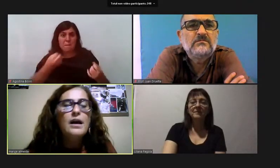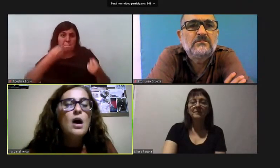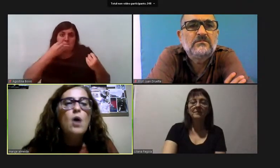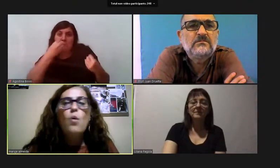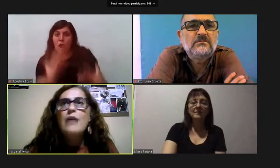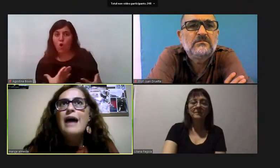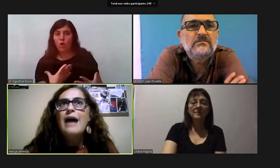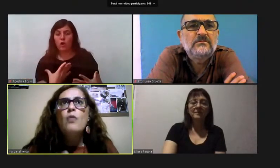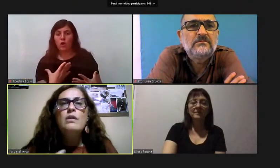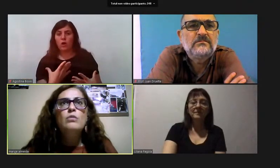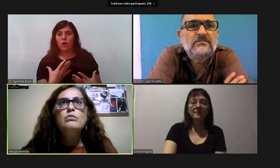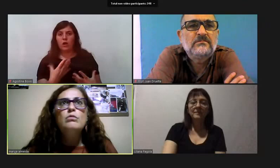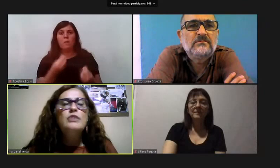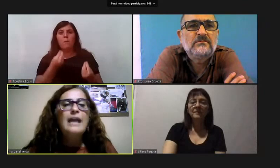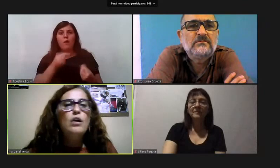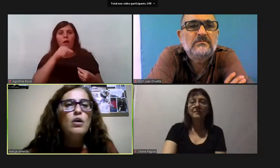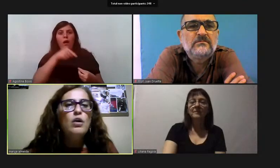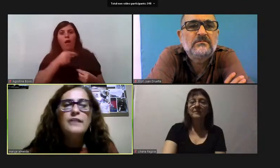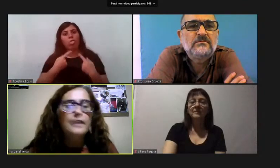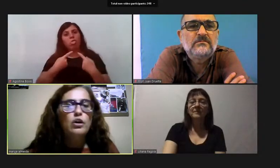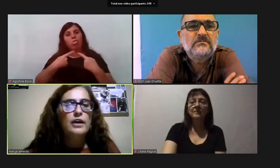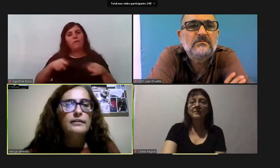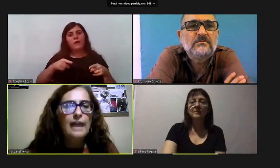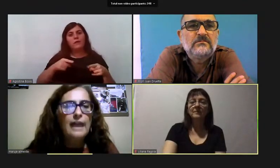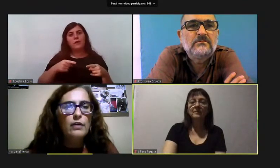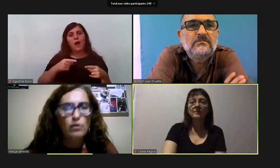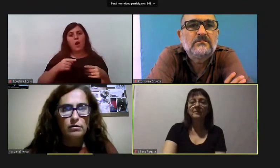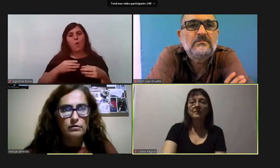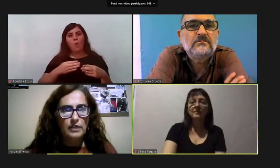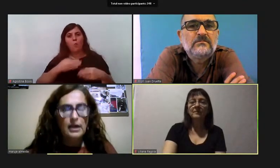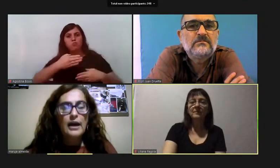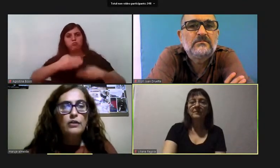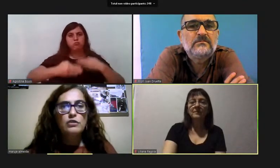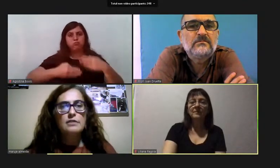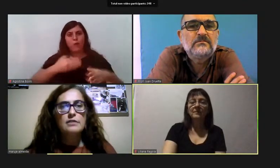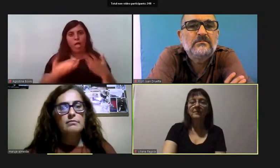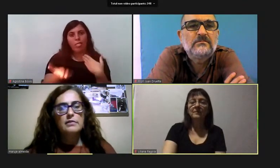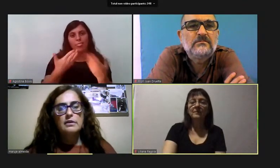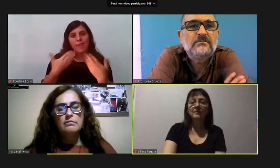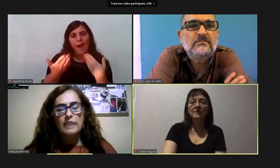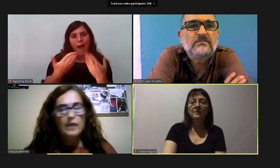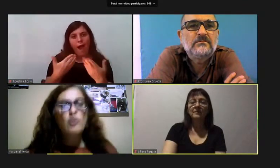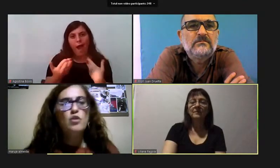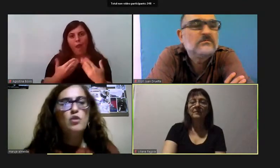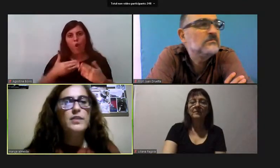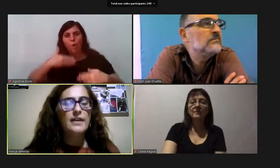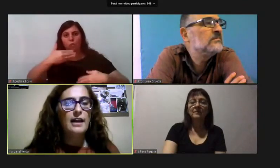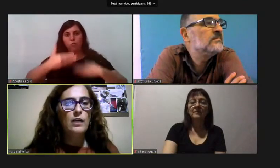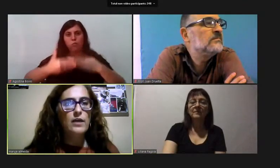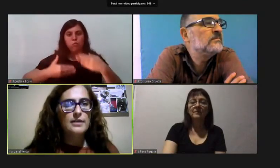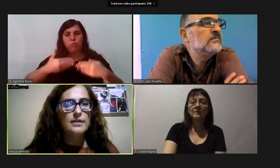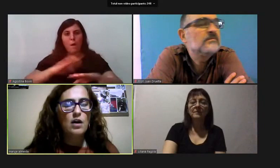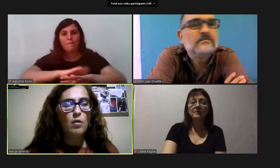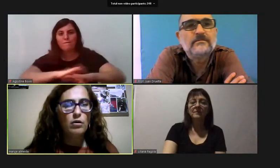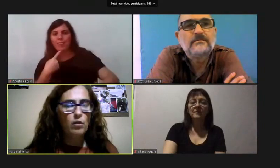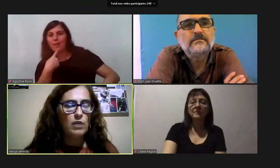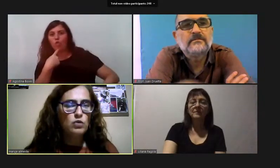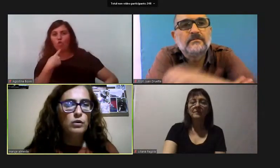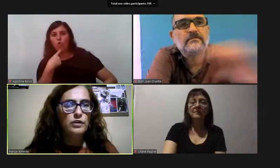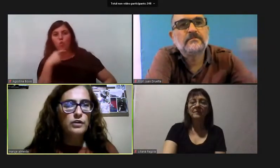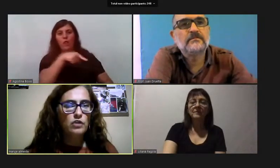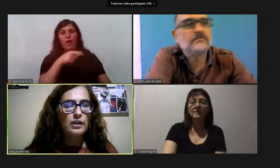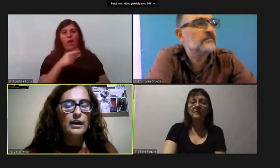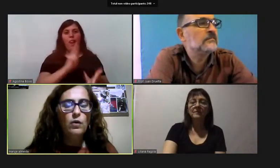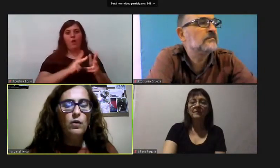permite un diálogo interconectado, ¿sí? Entonces, dejemos de sospechar de la lengua de señas como en